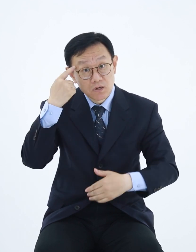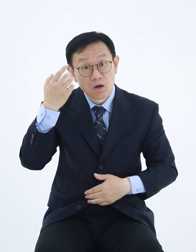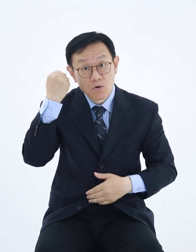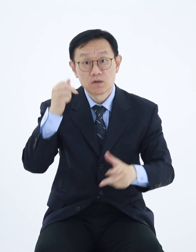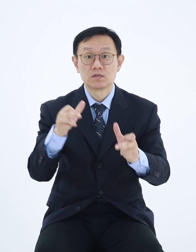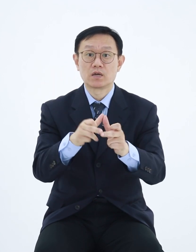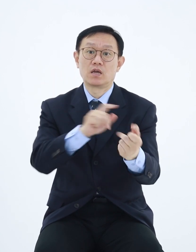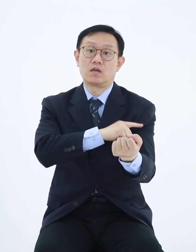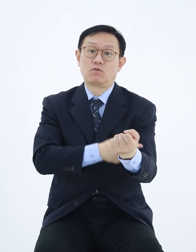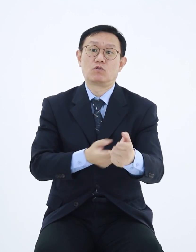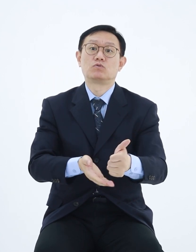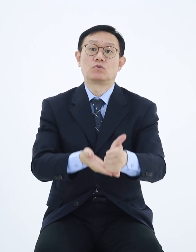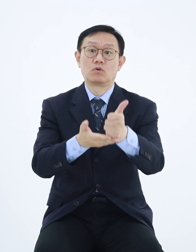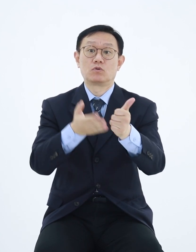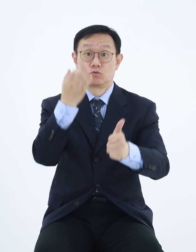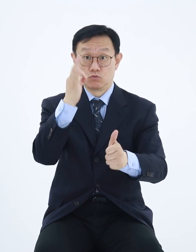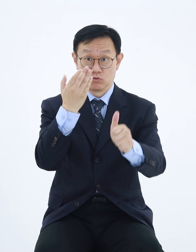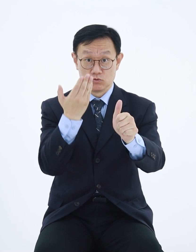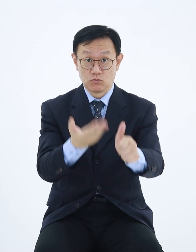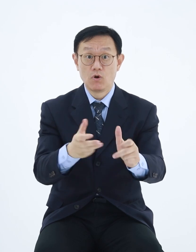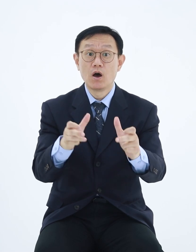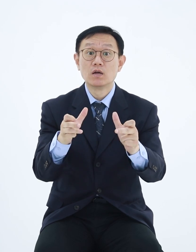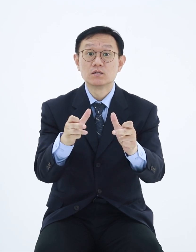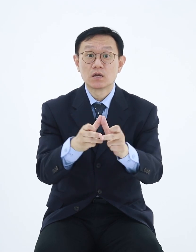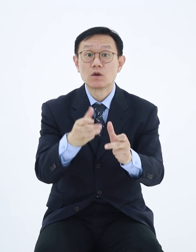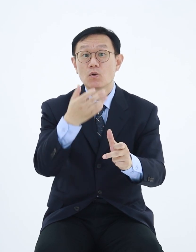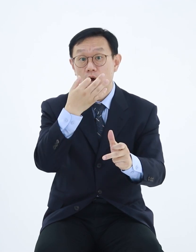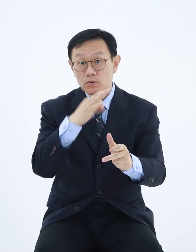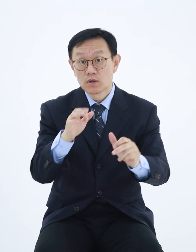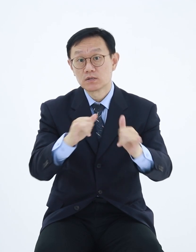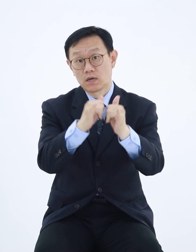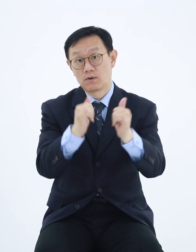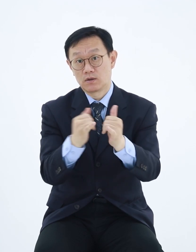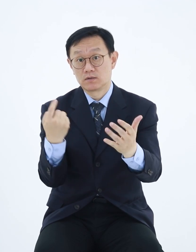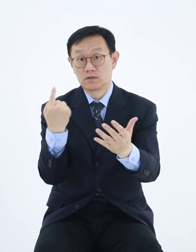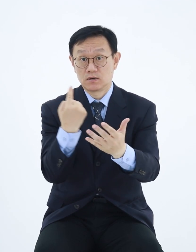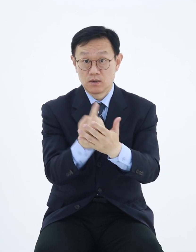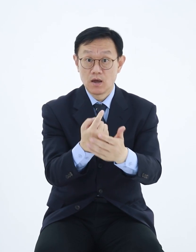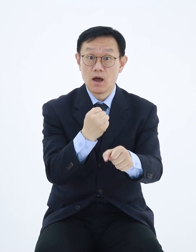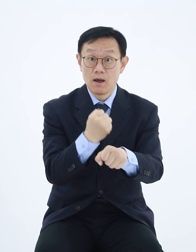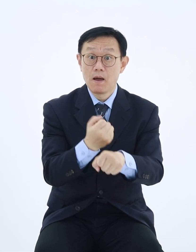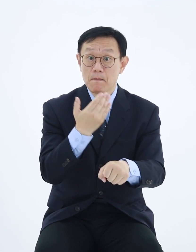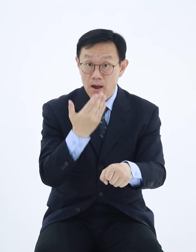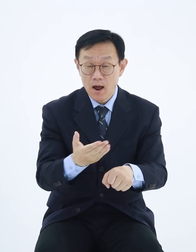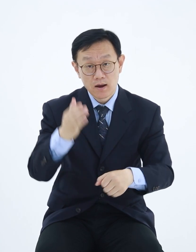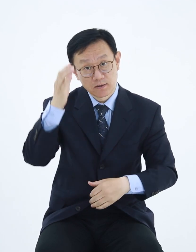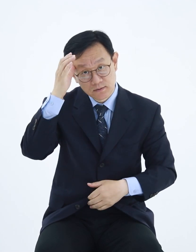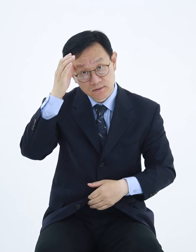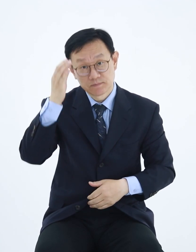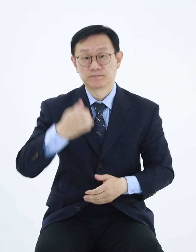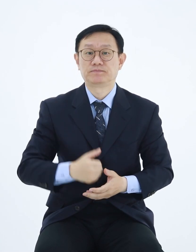장애인의 인권 및 존엄성을 존중하며 장애인이 효과적으로 사회에 참여할 수 있게 되기를 바랍니다.